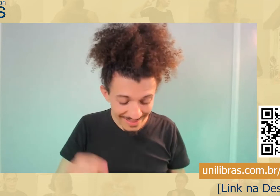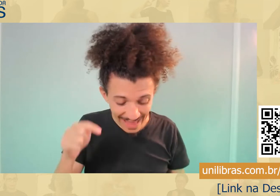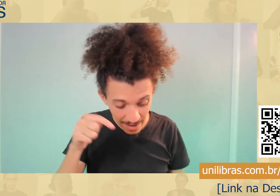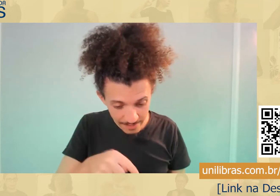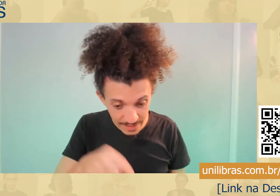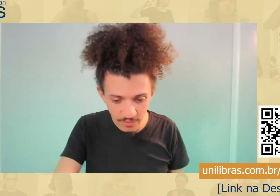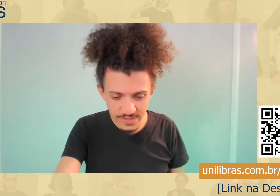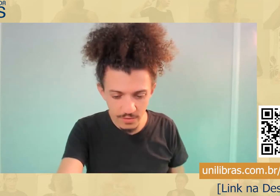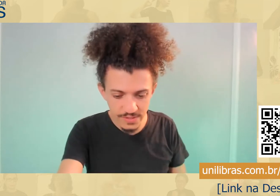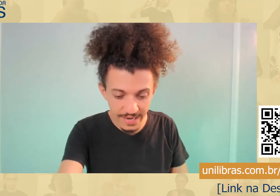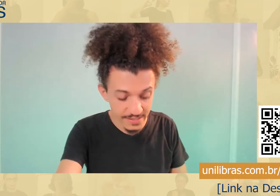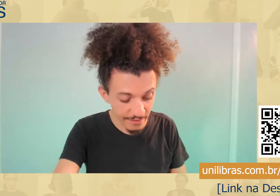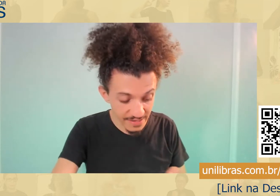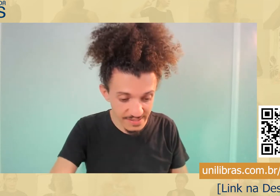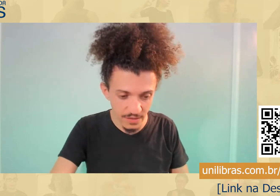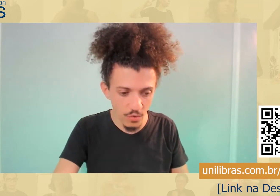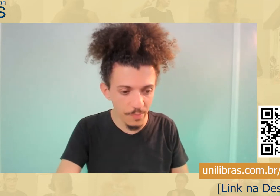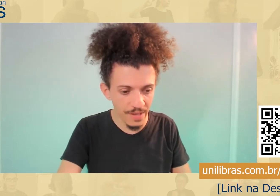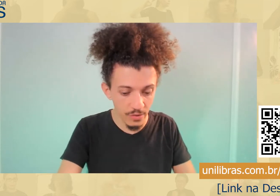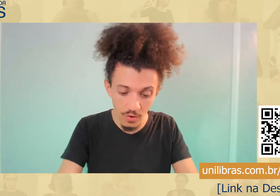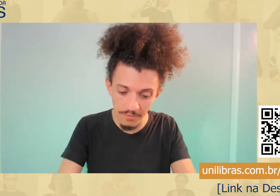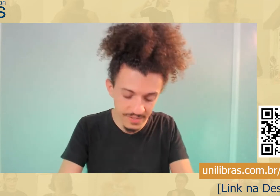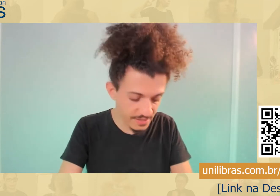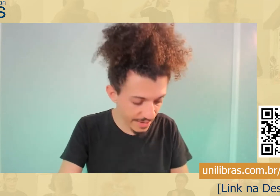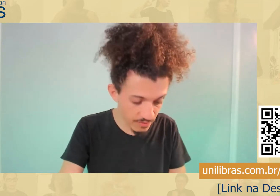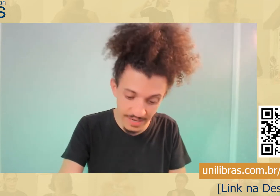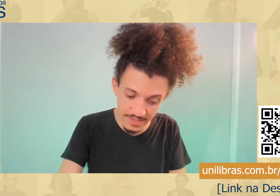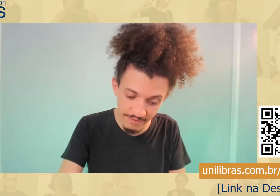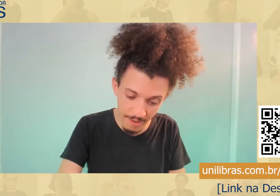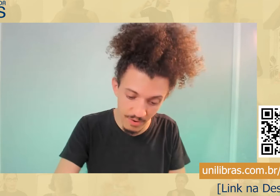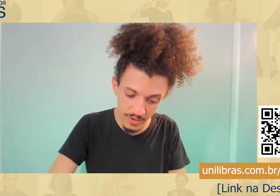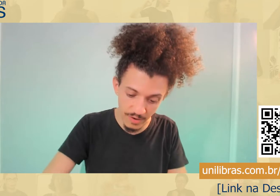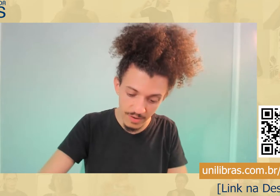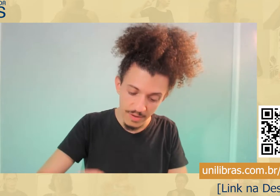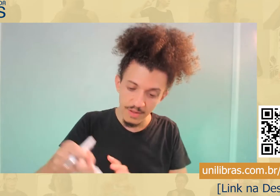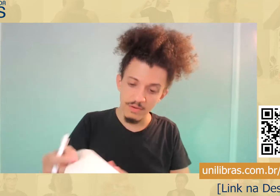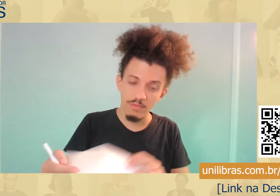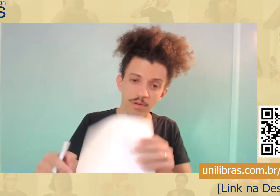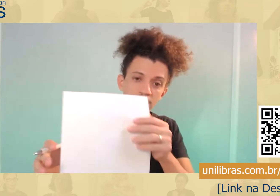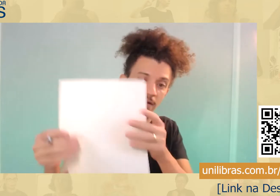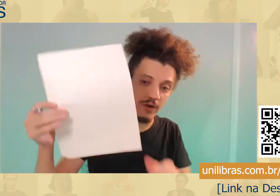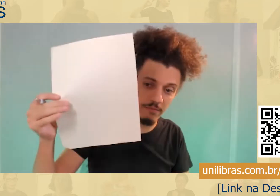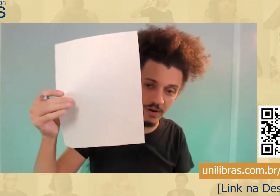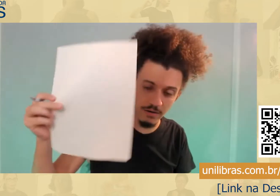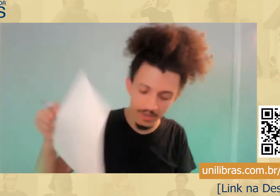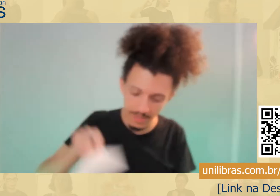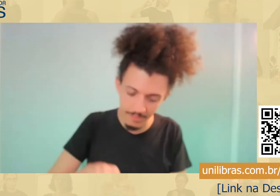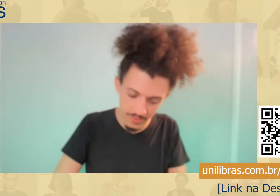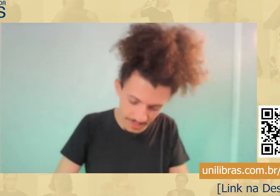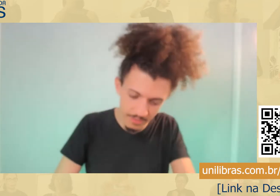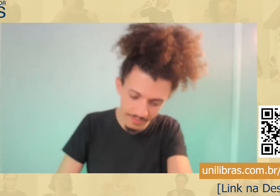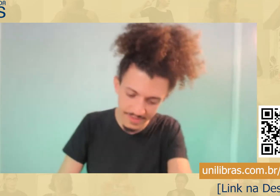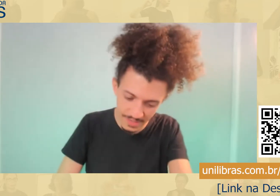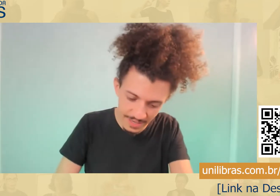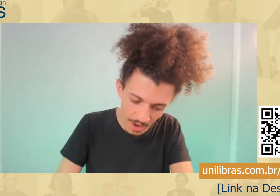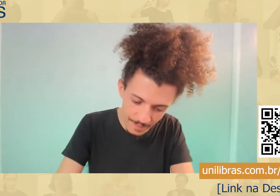E tanto você consegue escrever assim no computador, como você consegue escrever à mão aqui, ó. Então, tá uma folha em branco aqui, né?